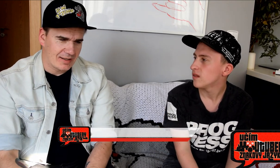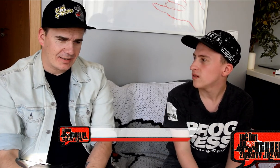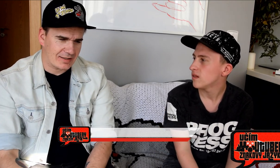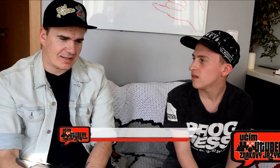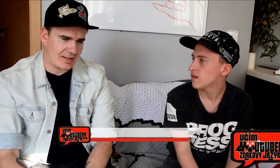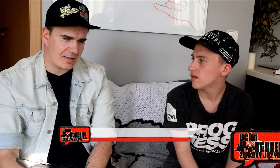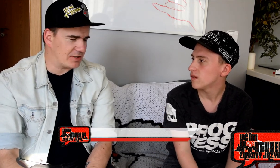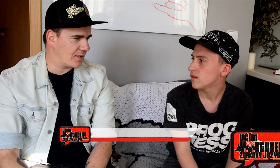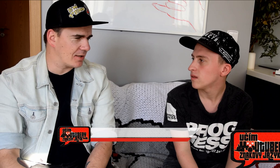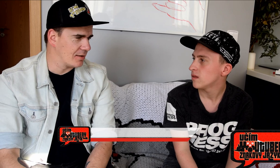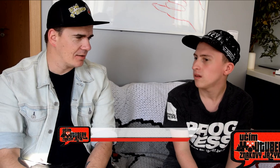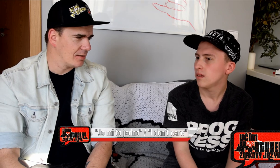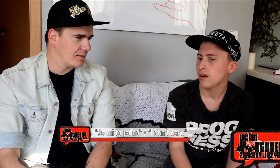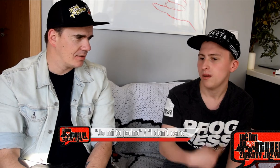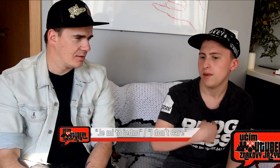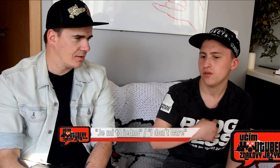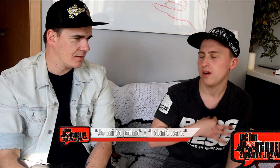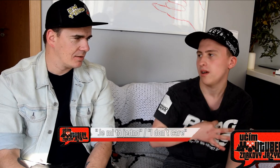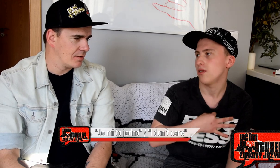jak se řekne, je mi to jedno?